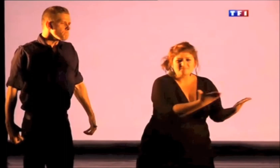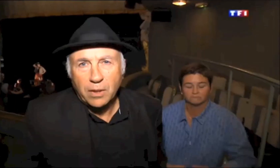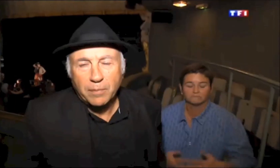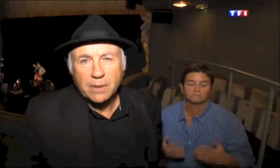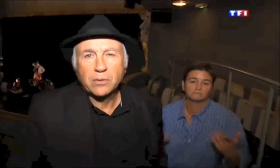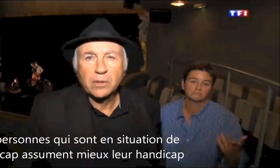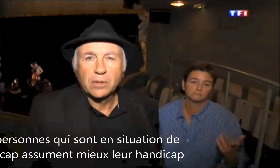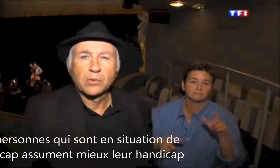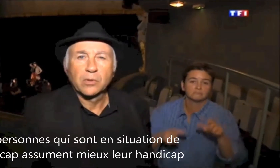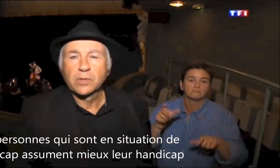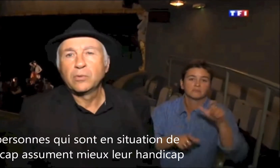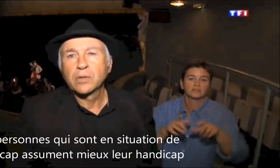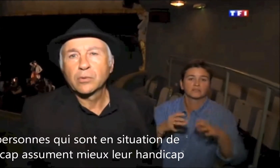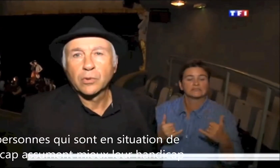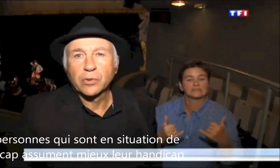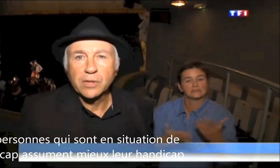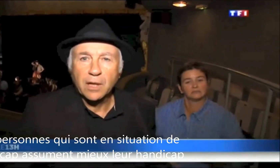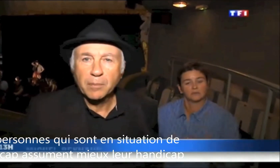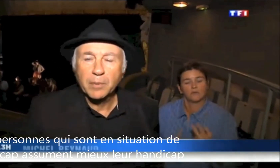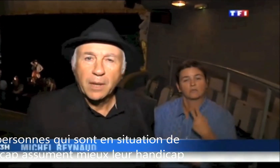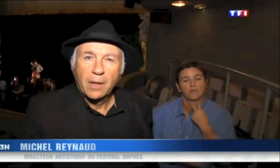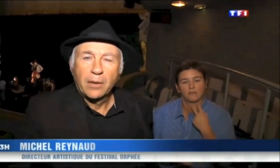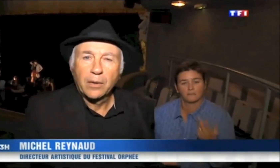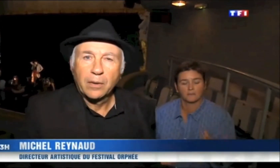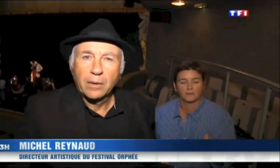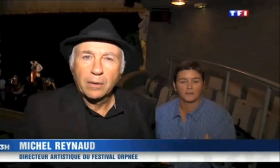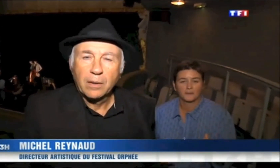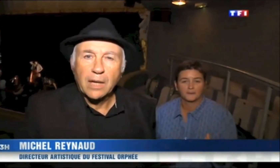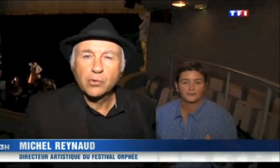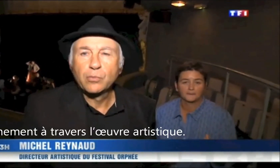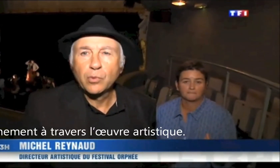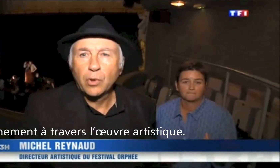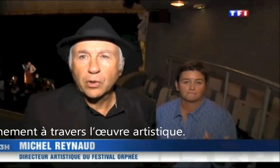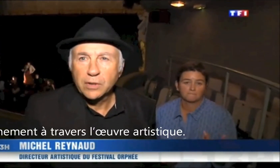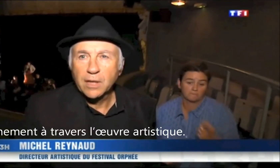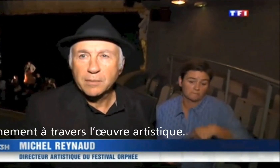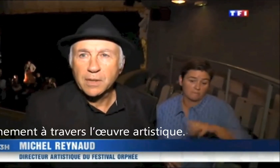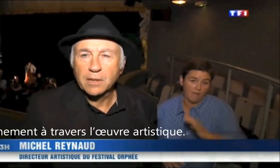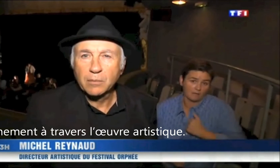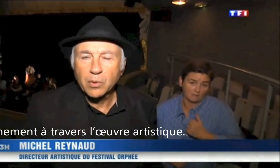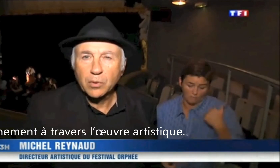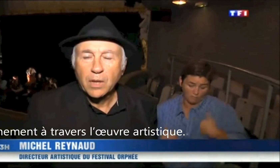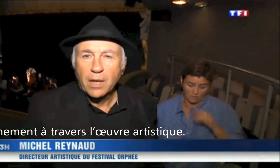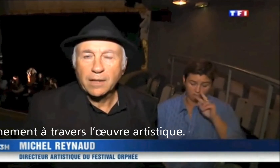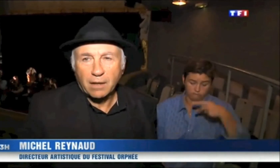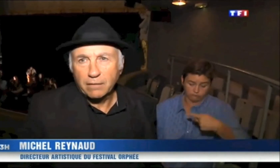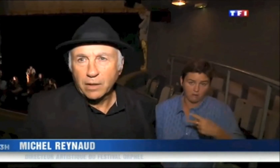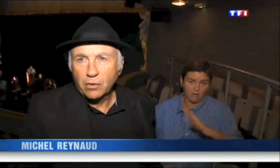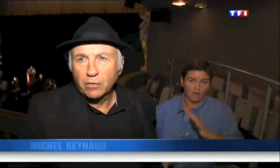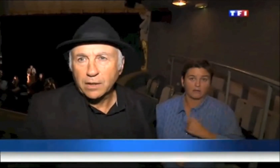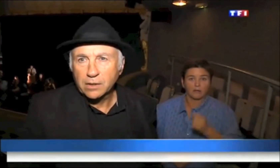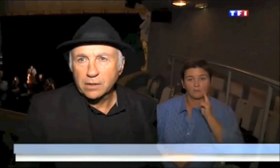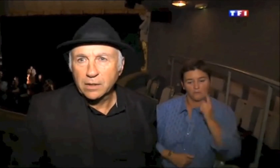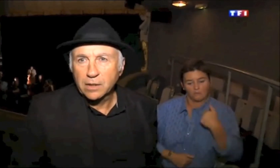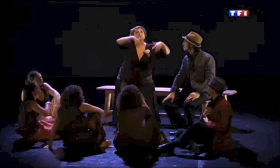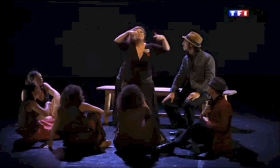Les personnes qui sont en situation de handicap assument mieux leur handicap certainement à travers l'œuvre artistique,